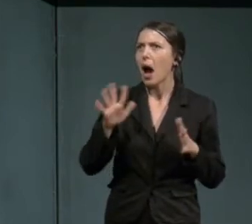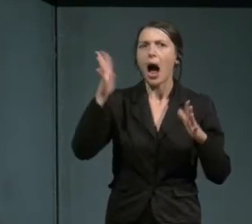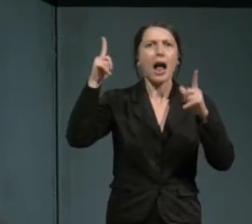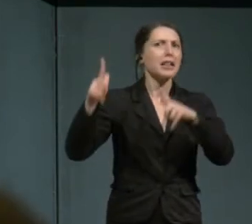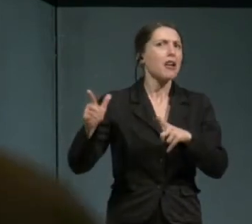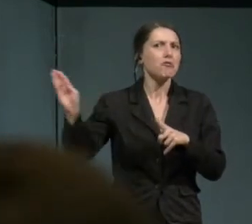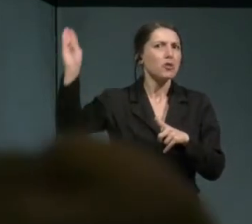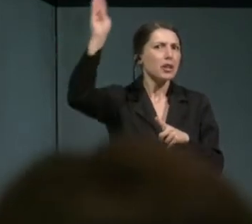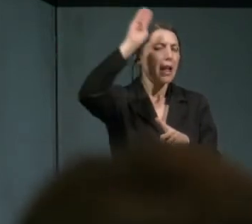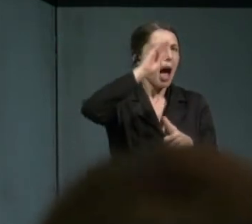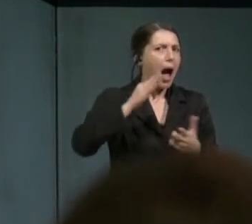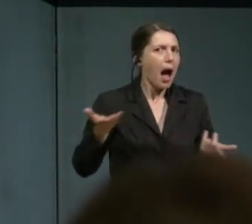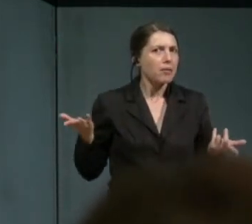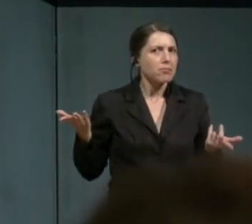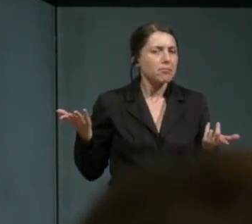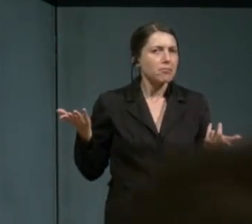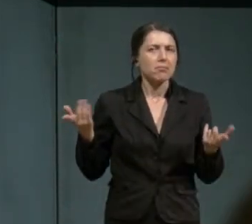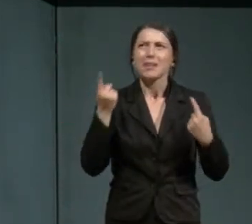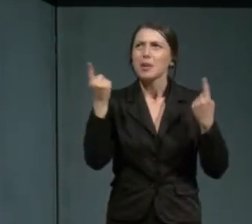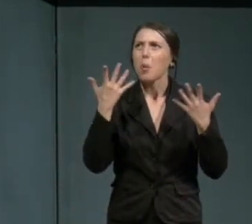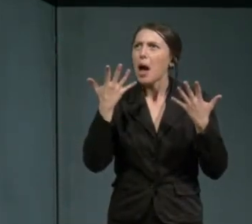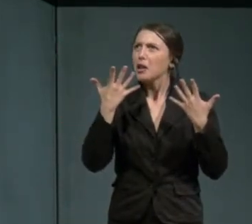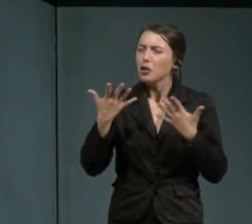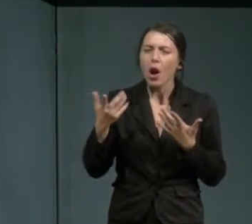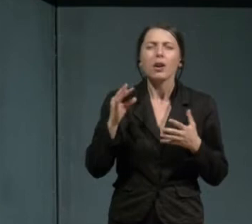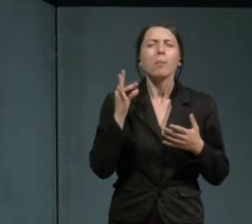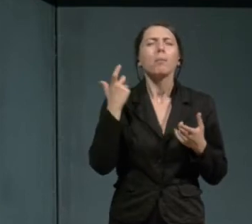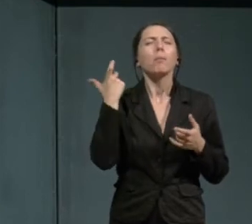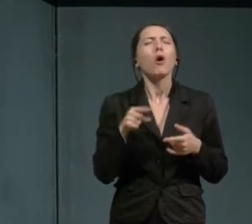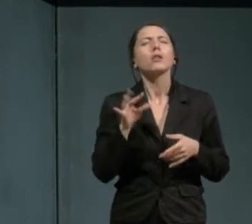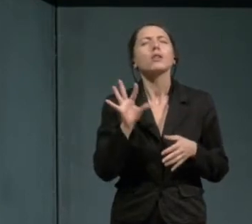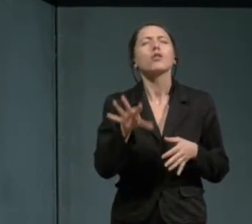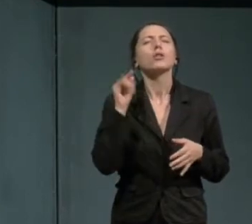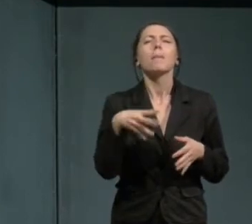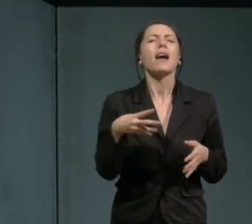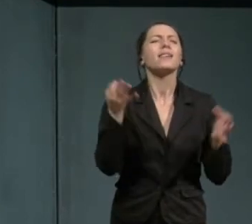altre situazioni perché hai scelto marsiglia